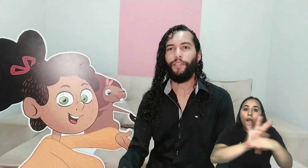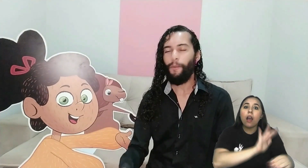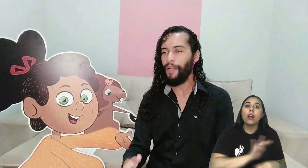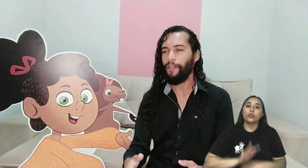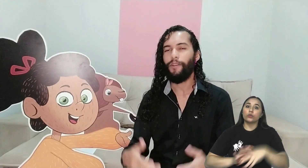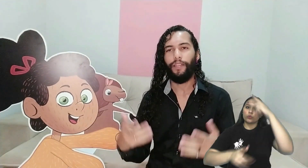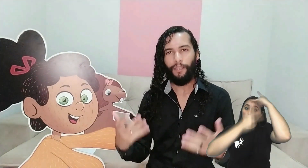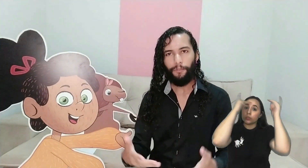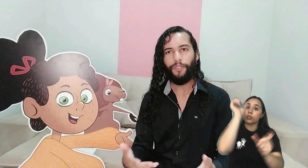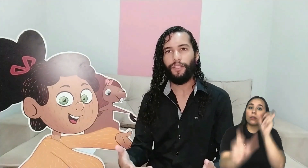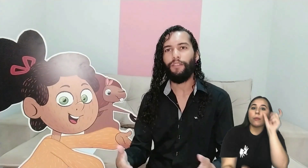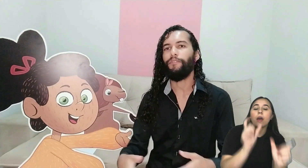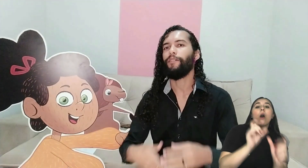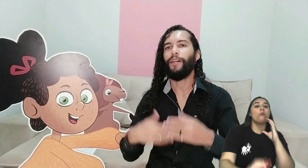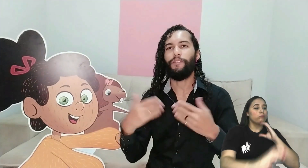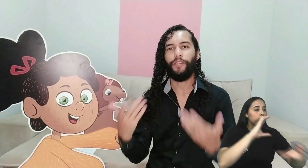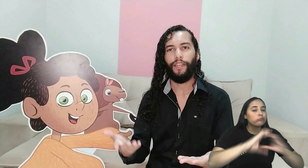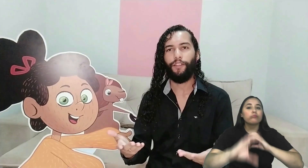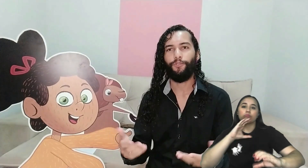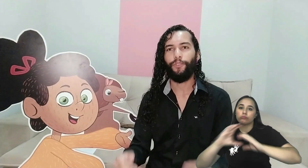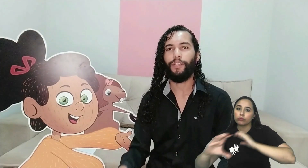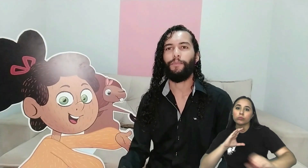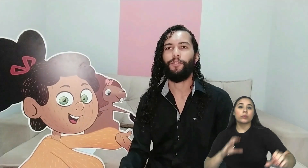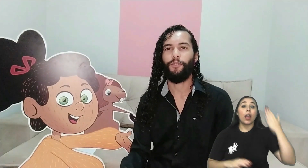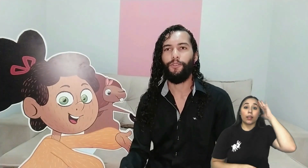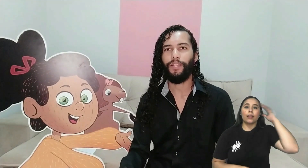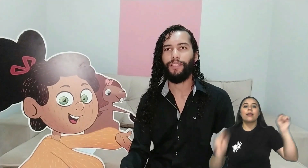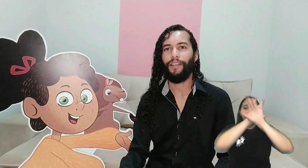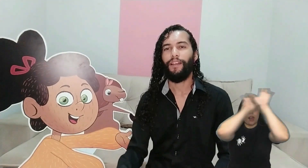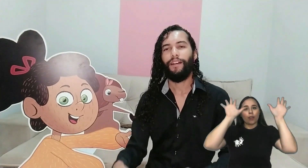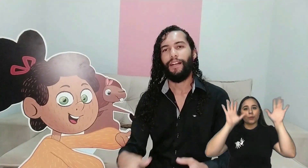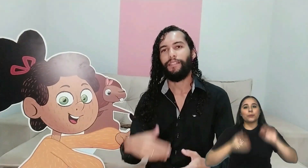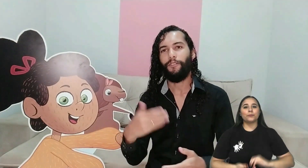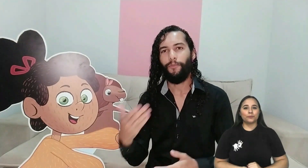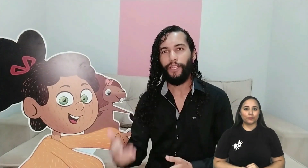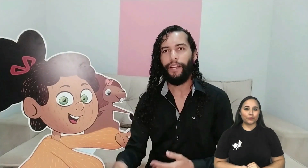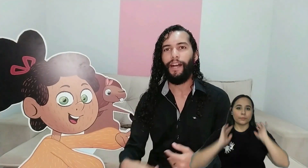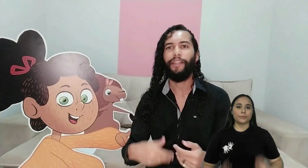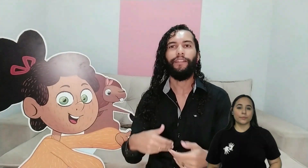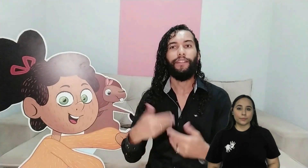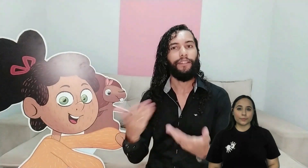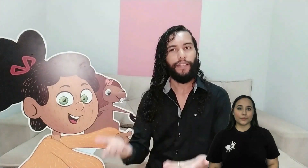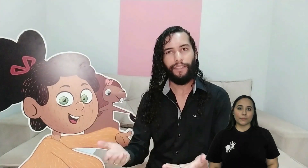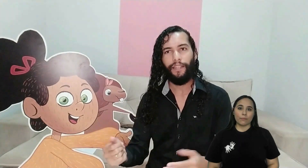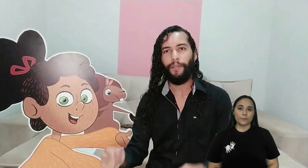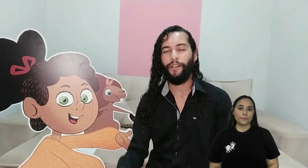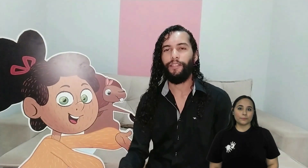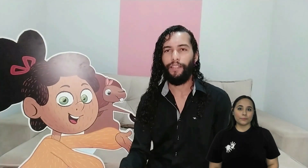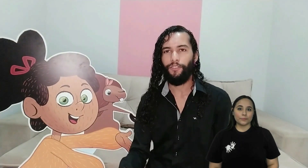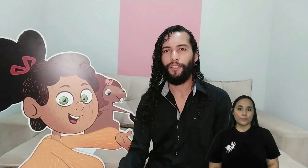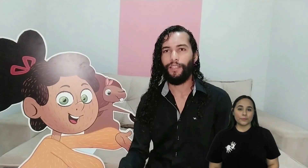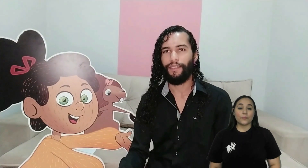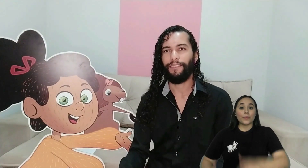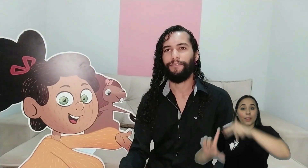mostrando que é uma língua inclusiva, uma língua que ajuda as pessoas a se comunicarem e a serem melhor entendidas.